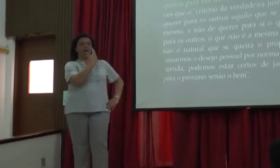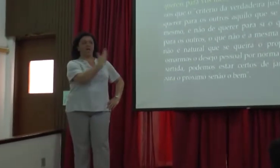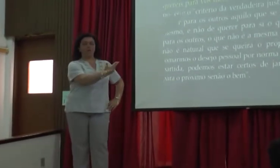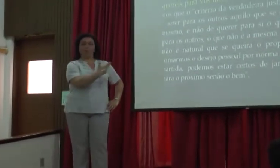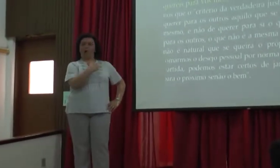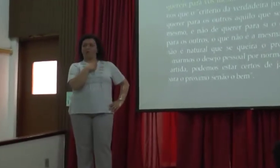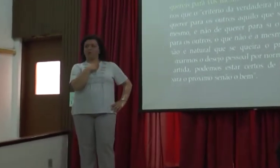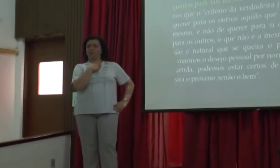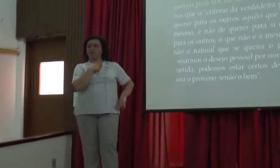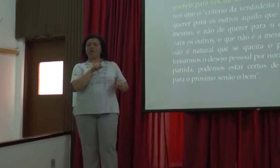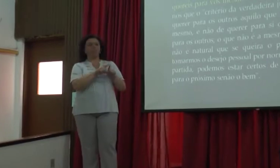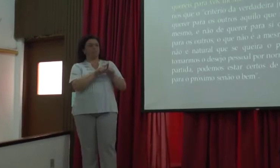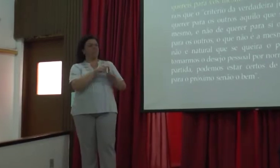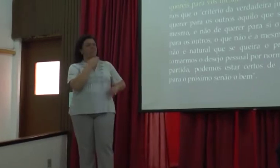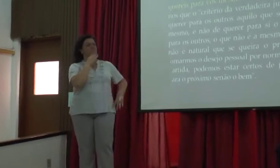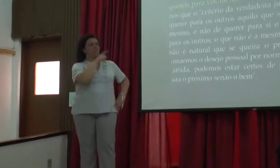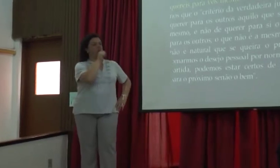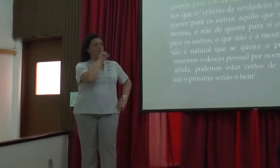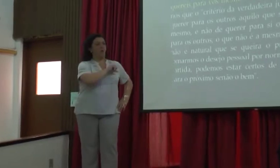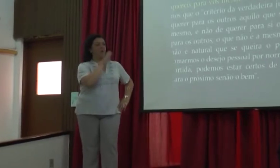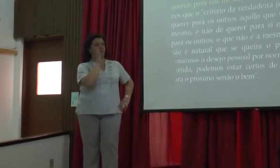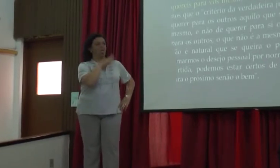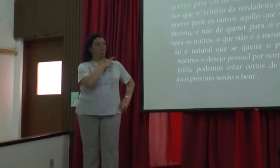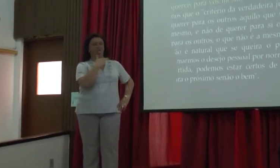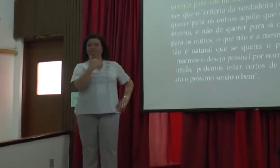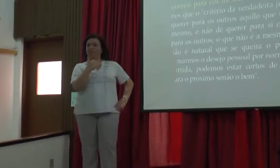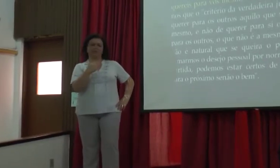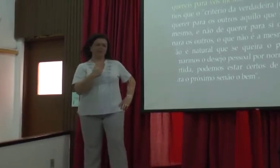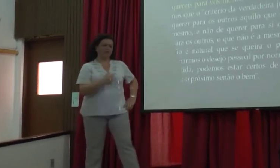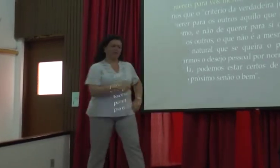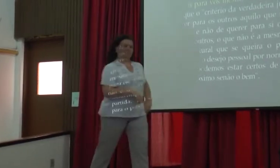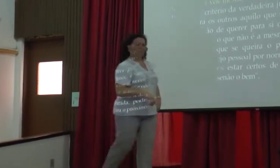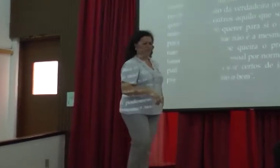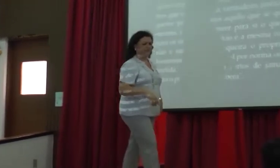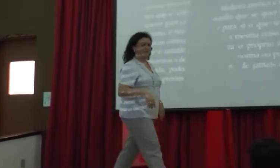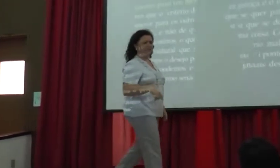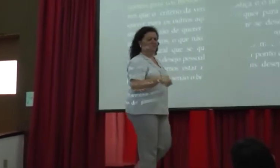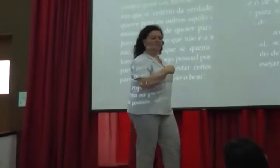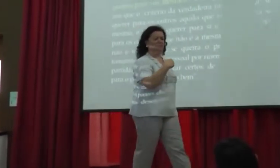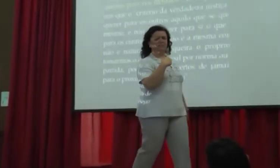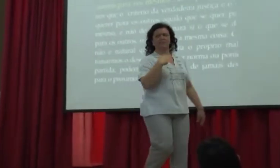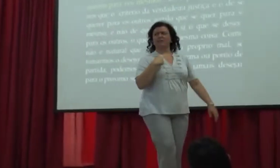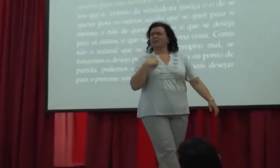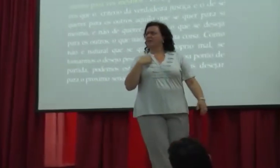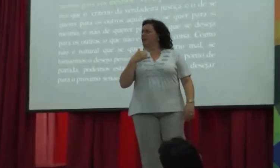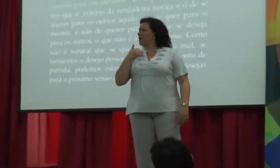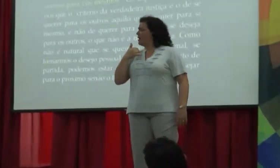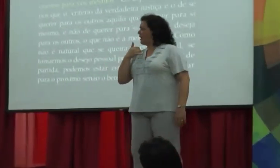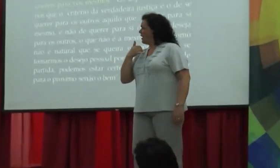eu, Tereza, olho também o outro e digo que ele também é ruim, tem vários defeitos,